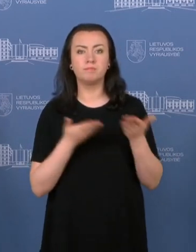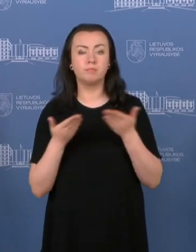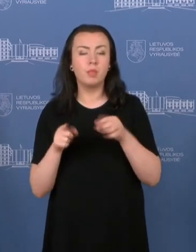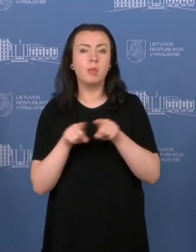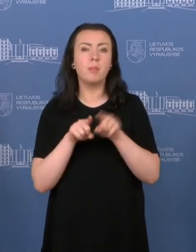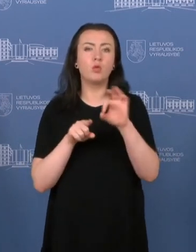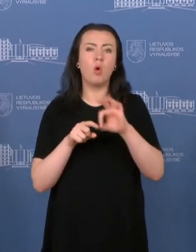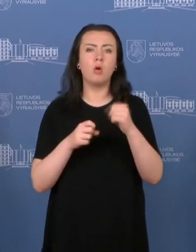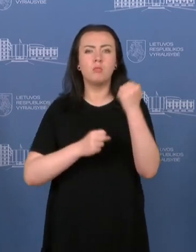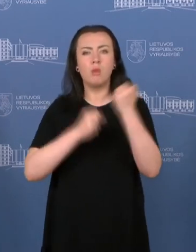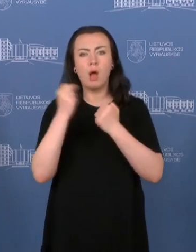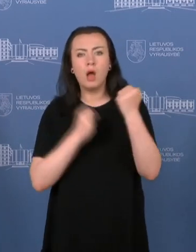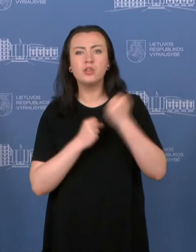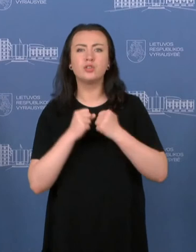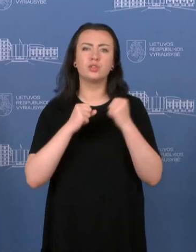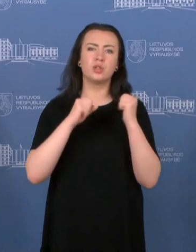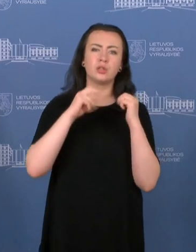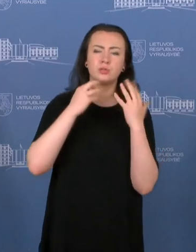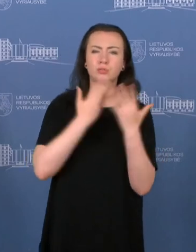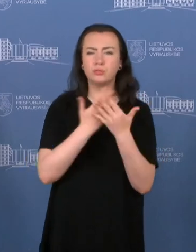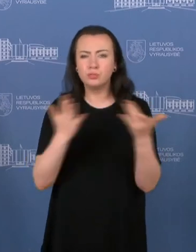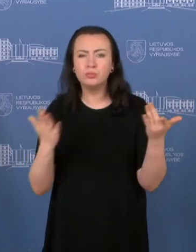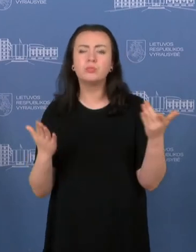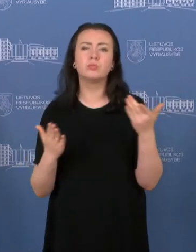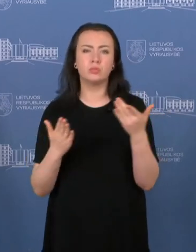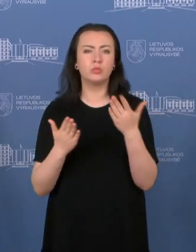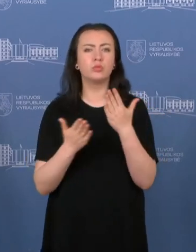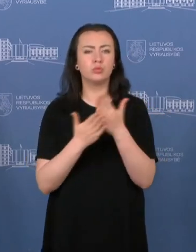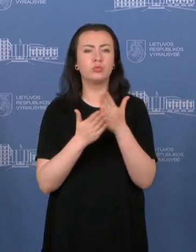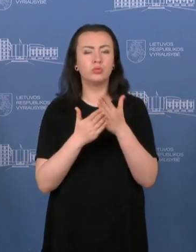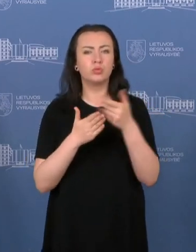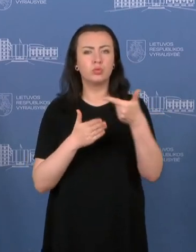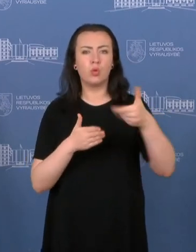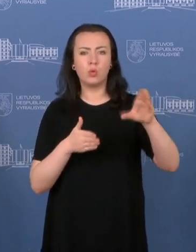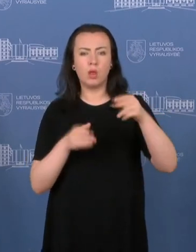kuriam ir daugiausiai yra pakilę su savo